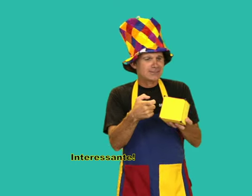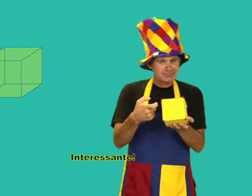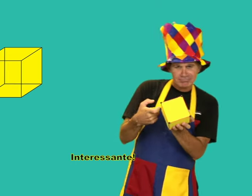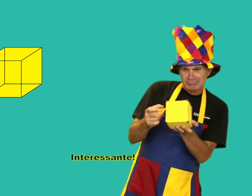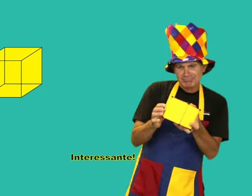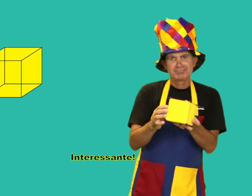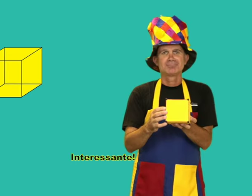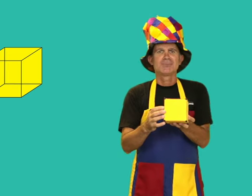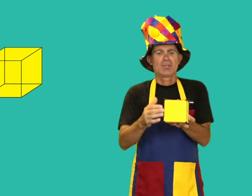Interessante!